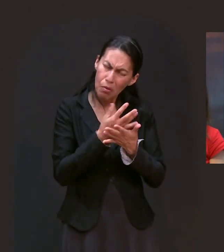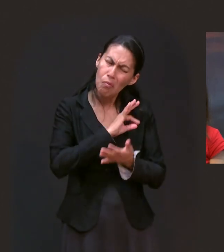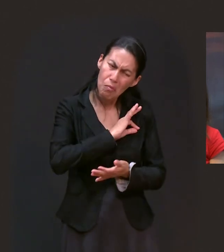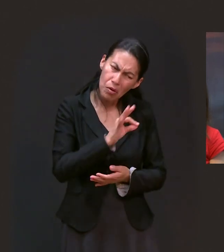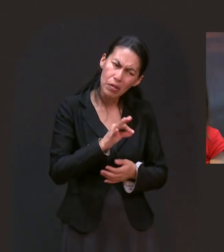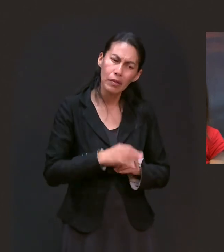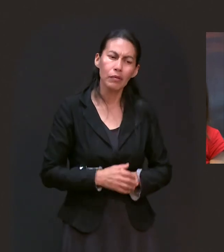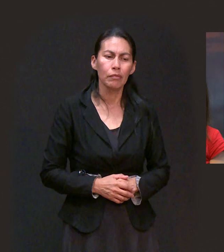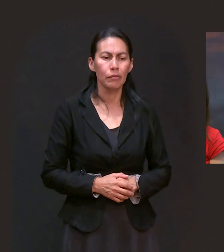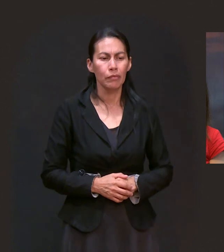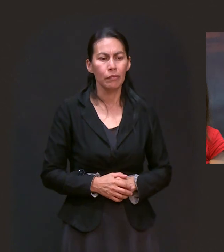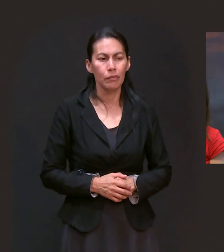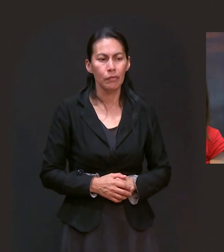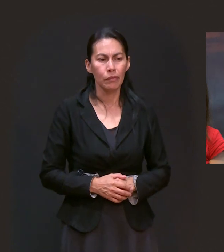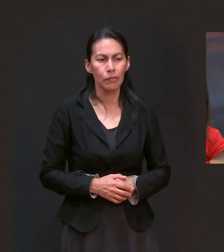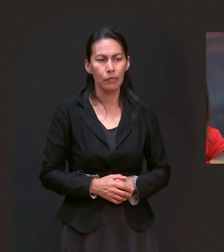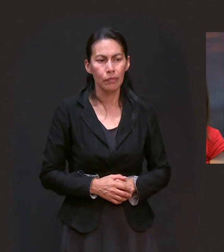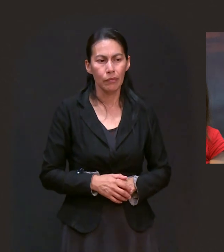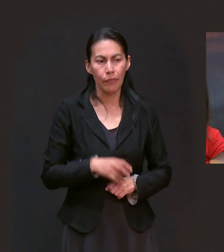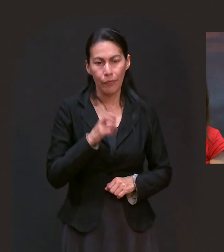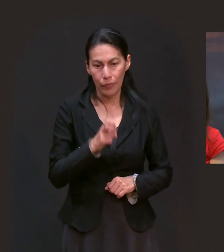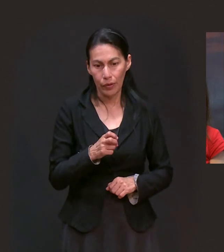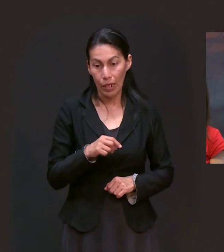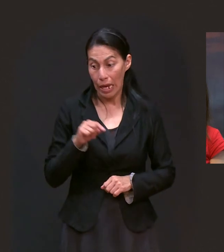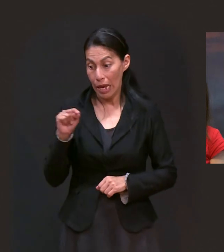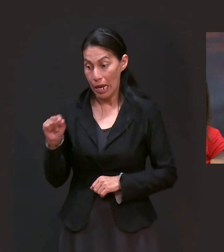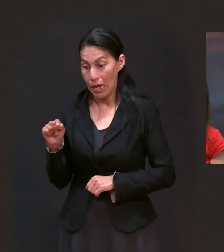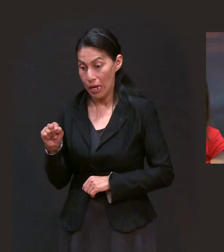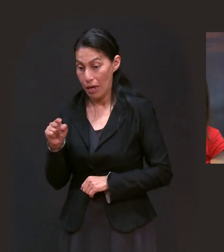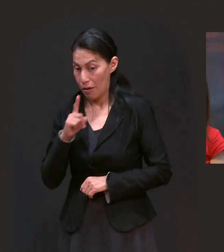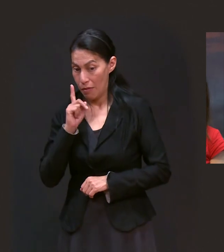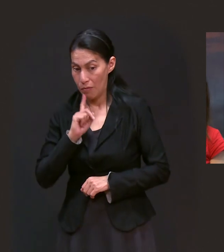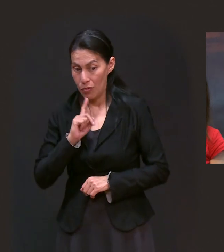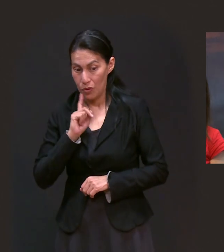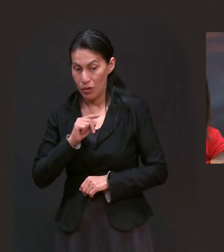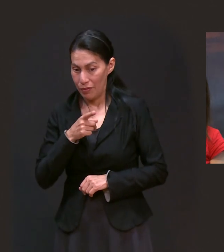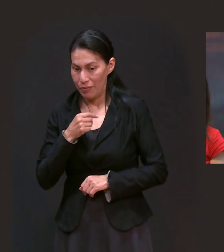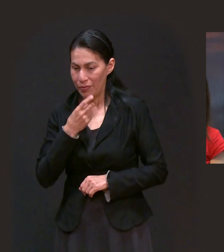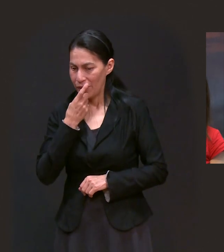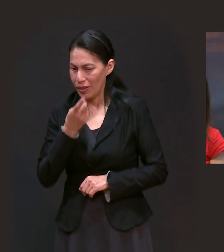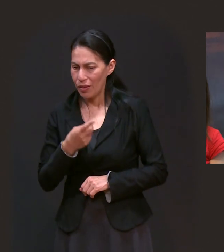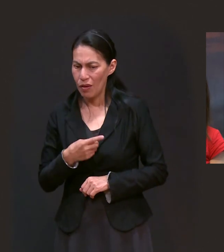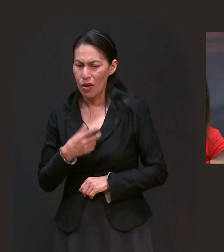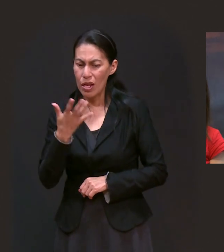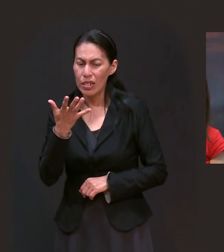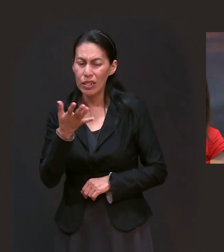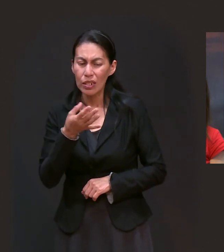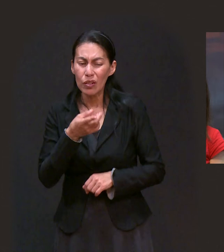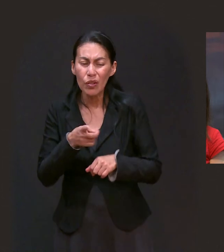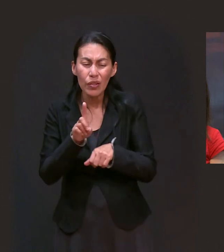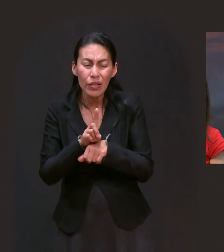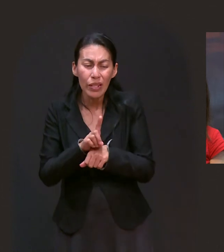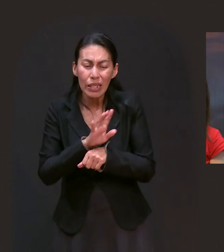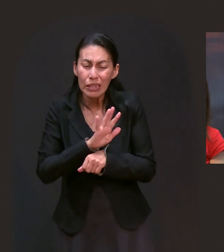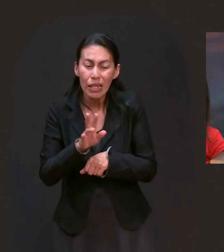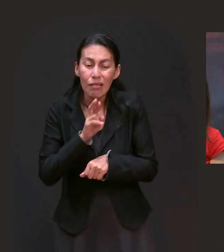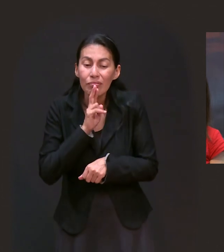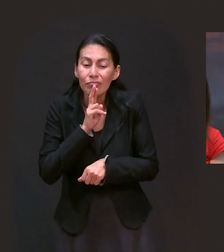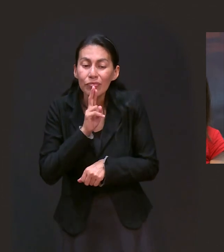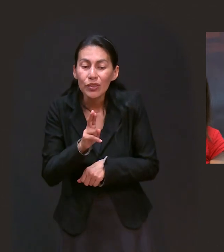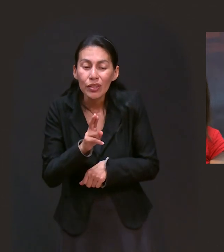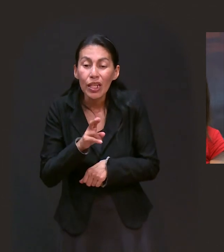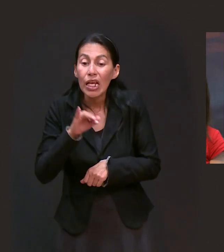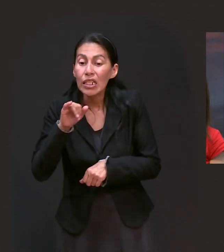que puede esperar no creo en eso este le dieron a ellas cinco días o no sé cuánto un tiempito